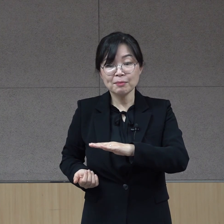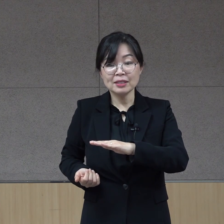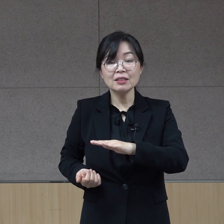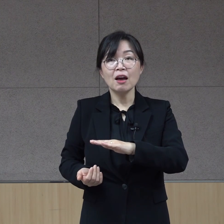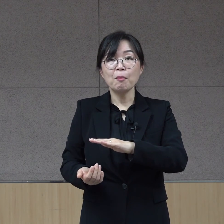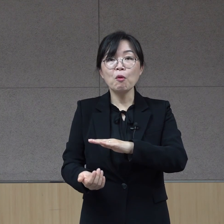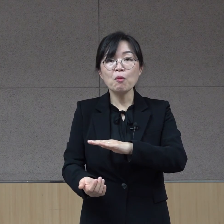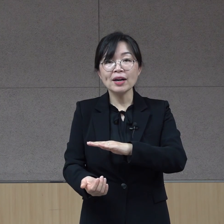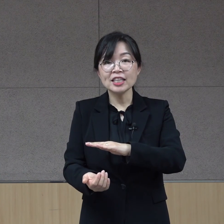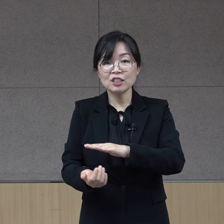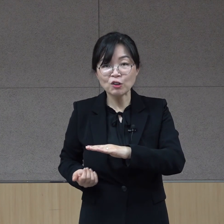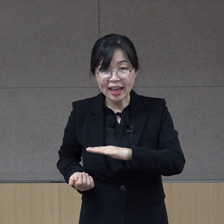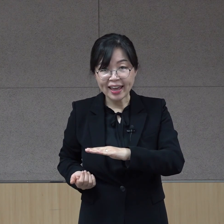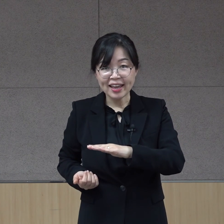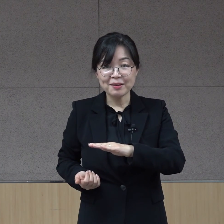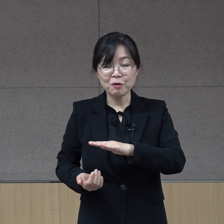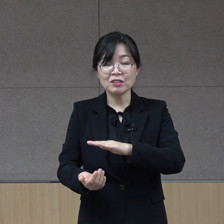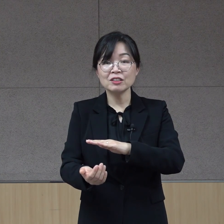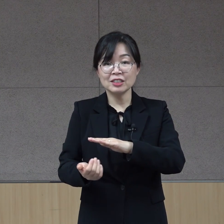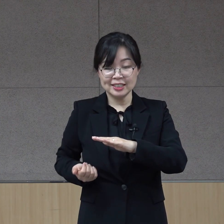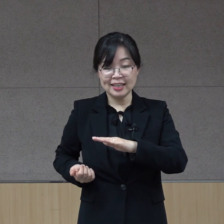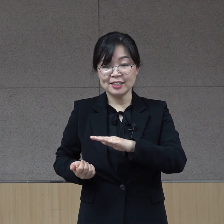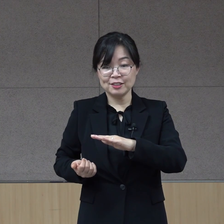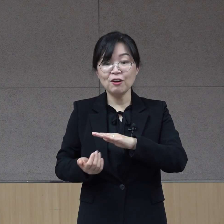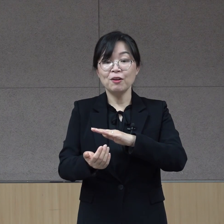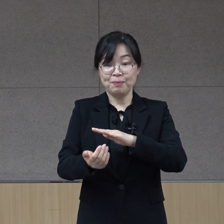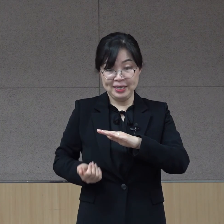말은 몸모하기 전에 뭐 그런 뜻이 되겠죠. 밀이.